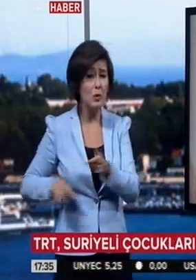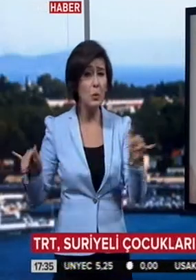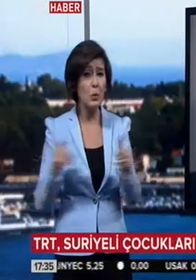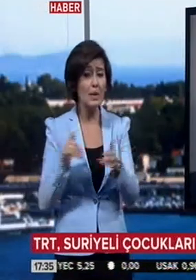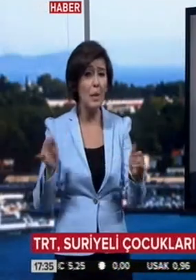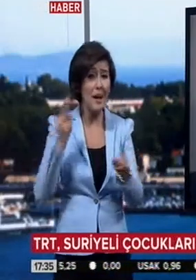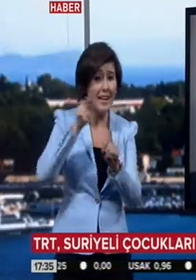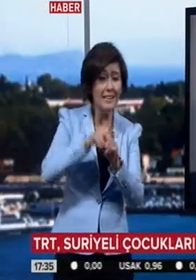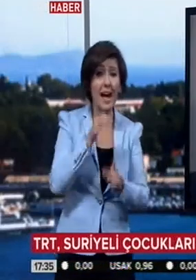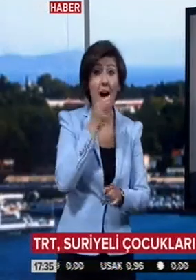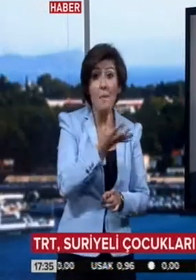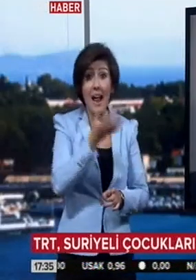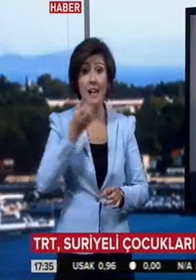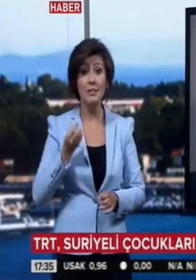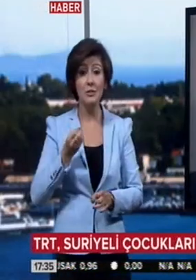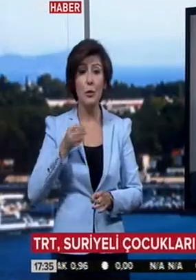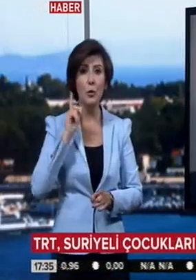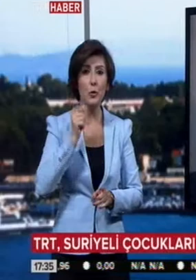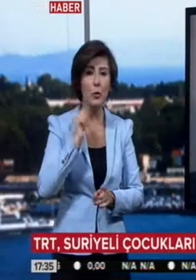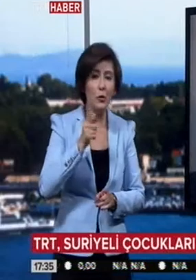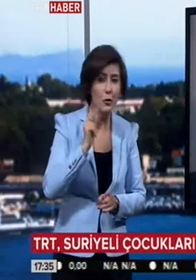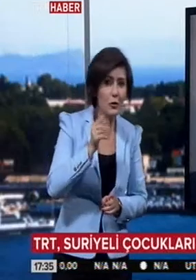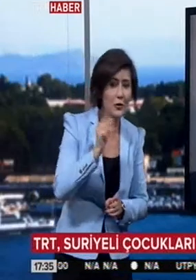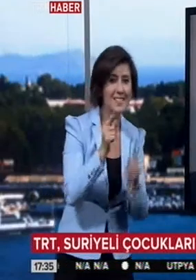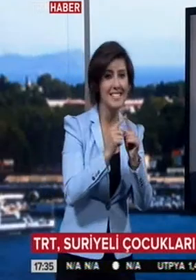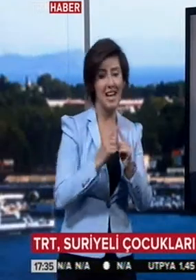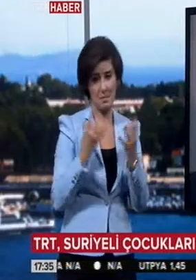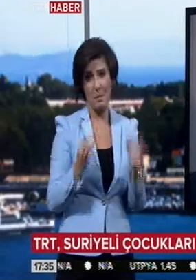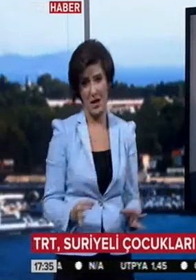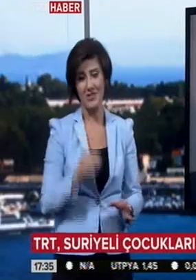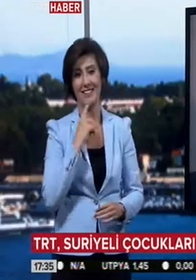kutlamalara katılacakları haberini alınca gün saymaya başladı.